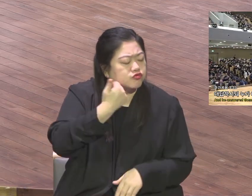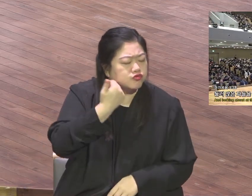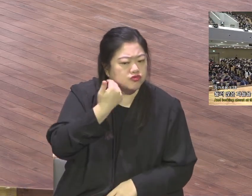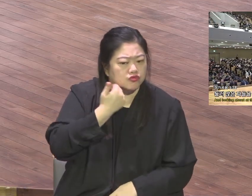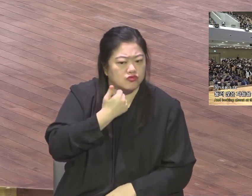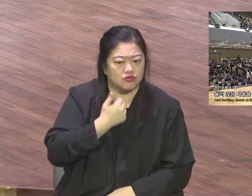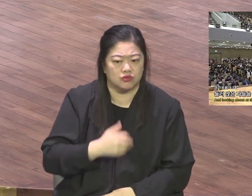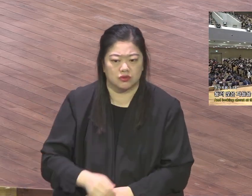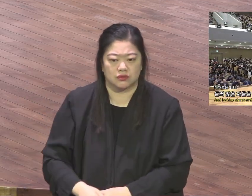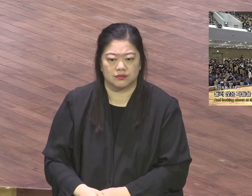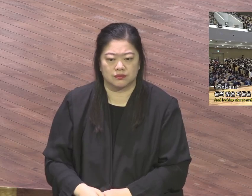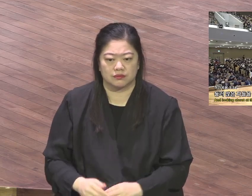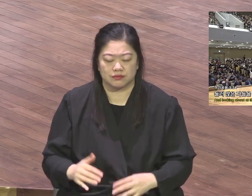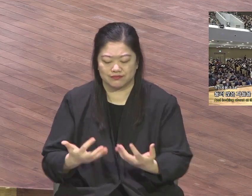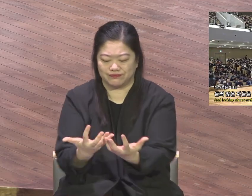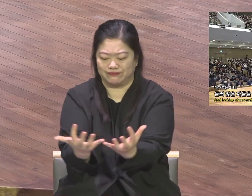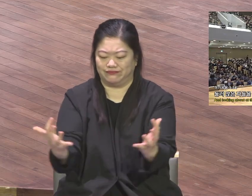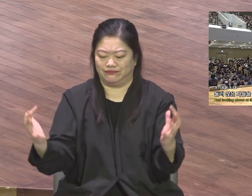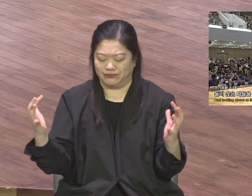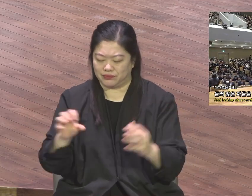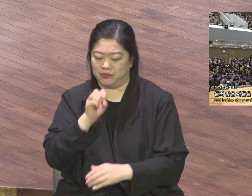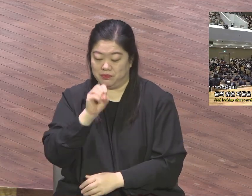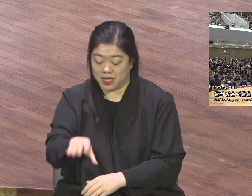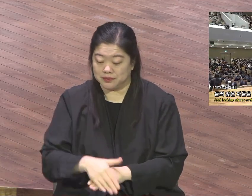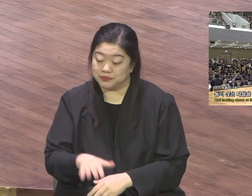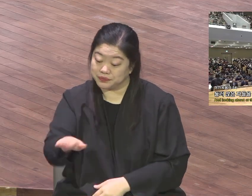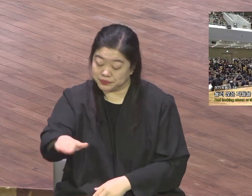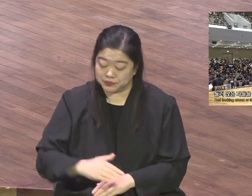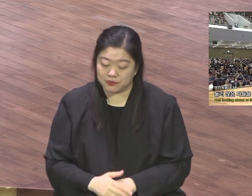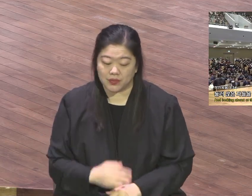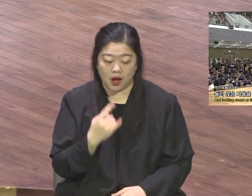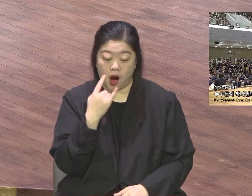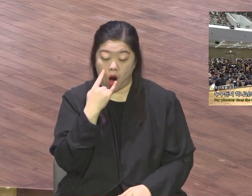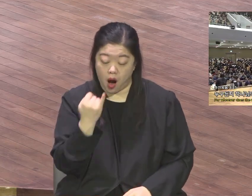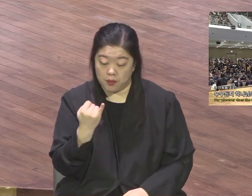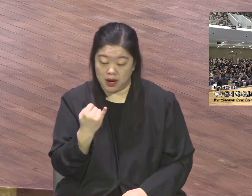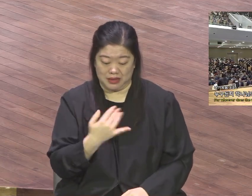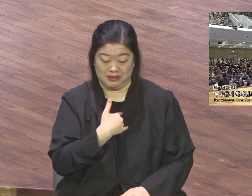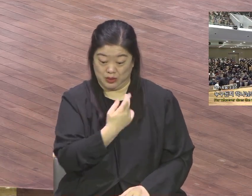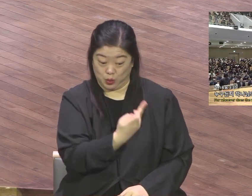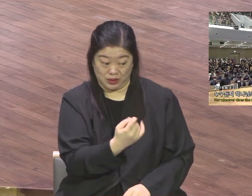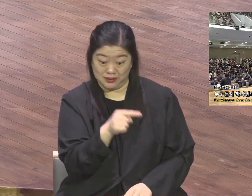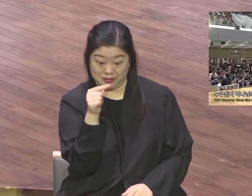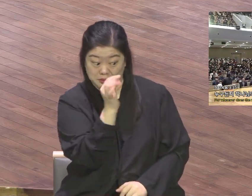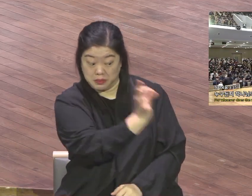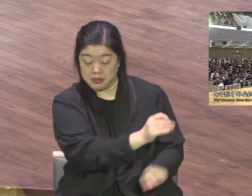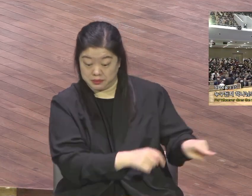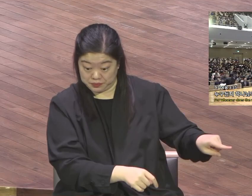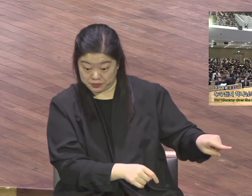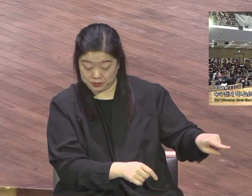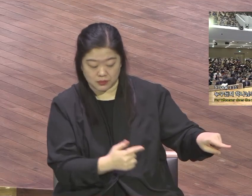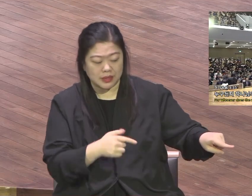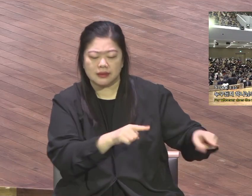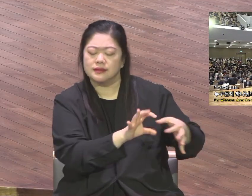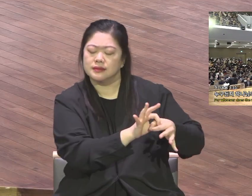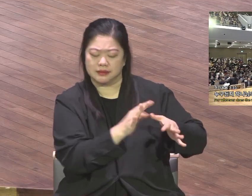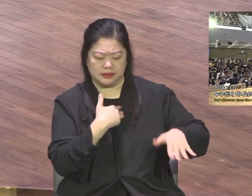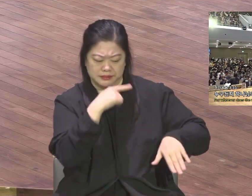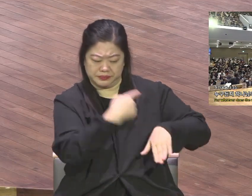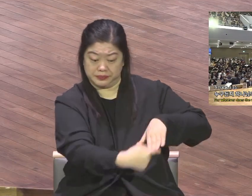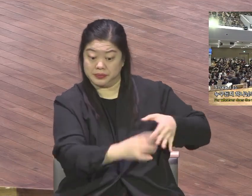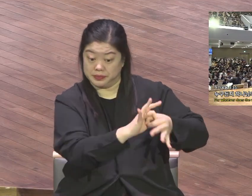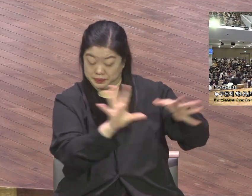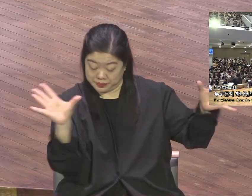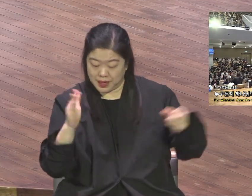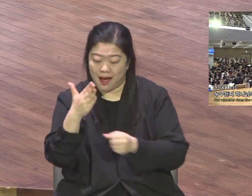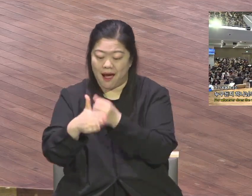하시고 둘러 앉은 자들을 보시며 이르시되 내 어머니와 내 동생들을 보라. 누구든지 하나님의 뜻대로 행하는 자가 내